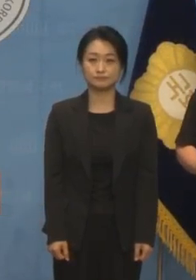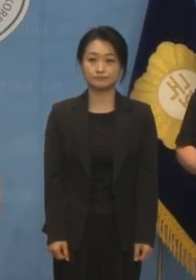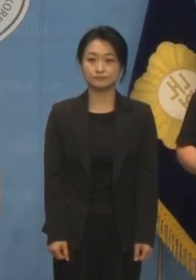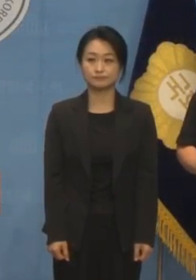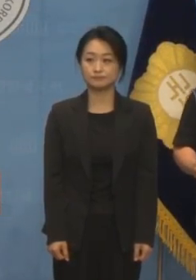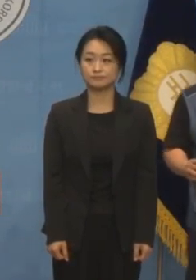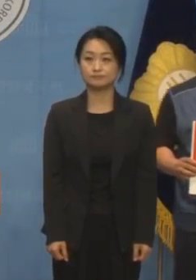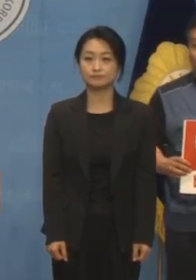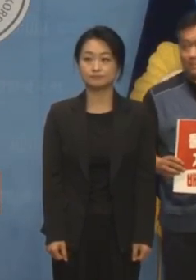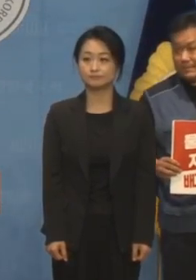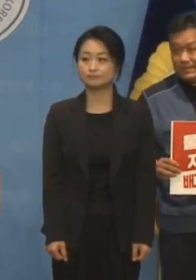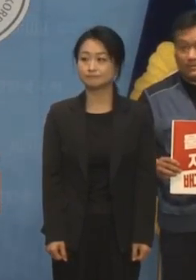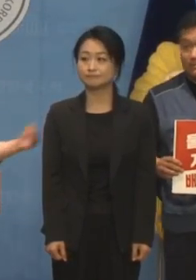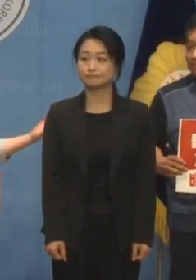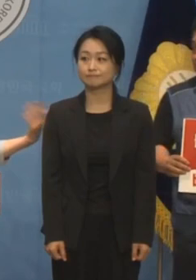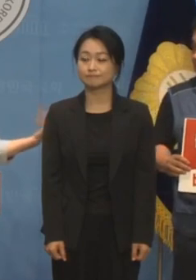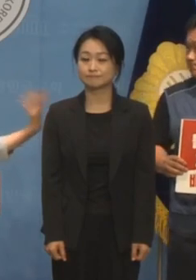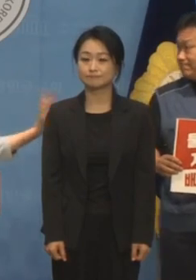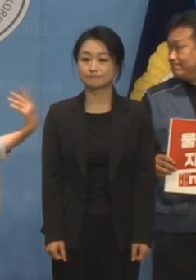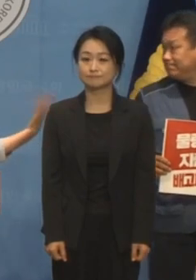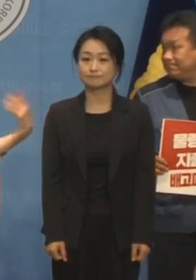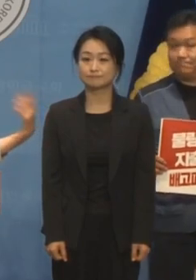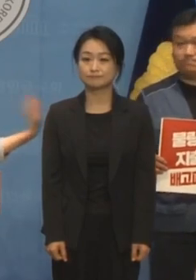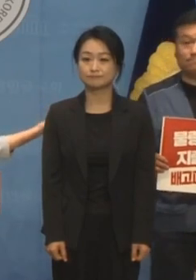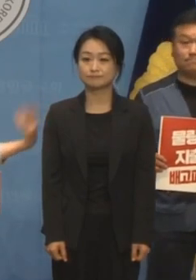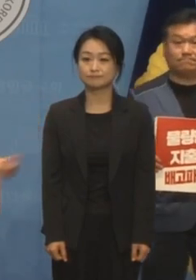40분 되어서 조금